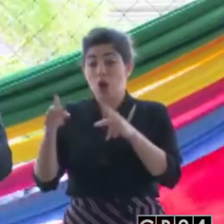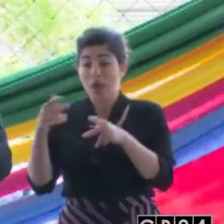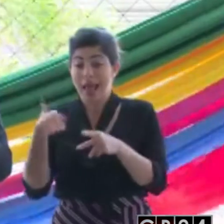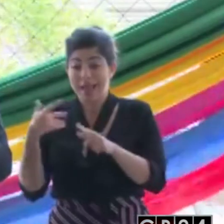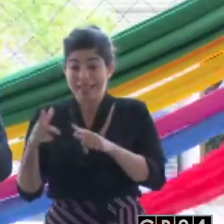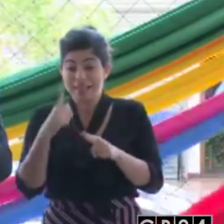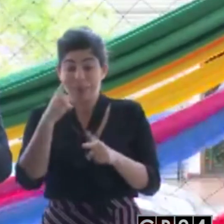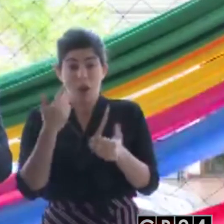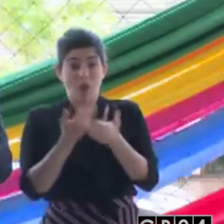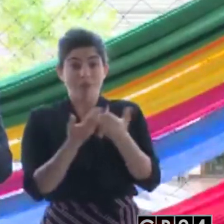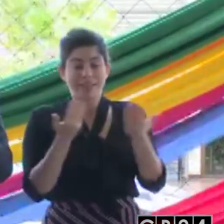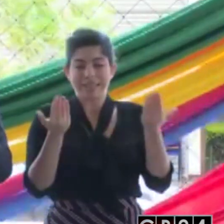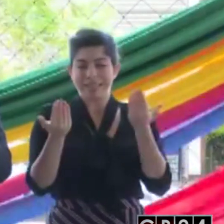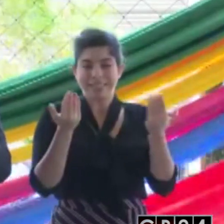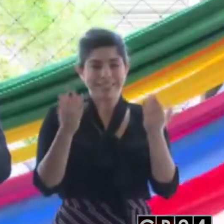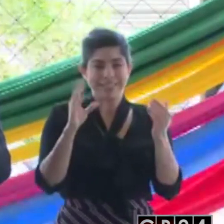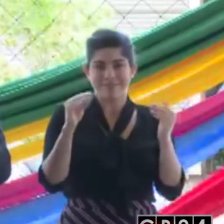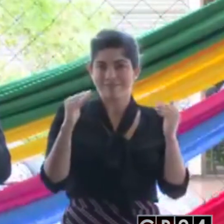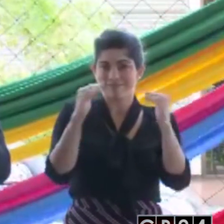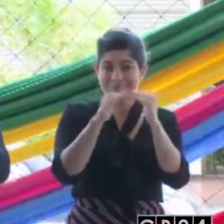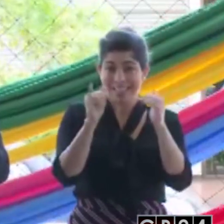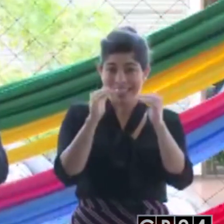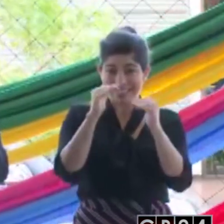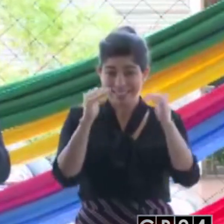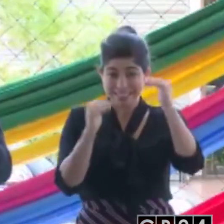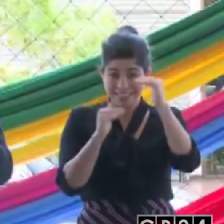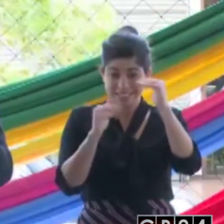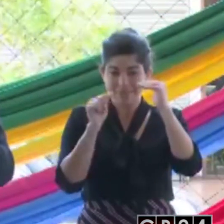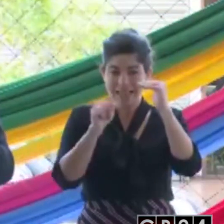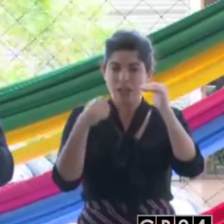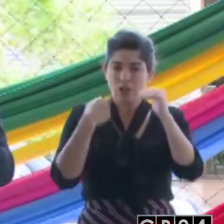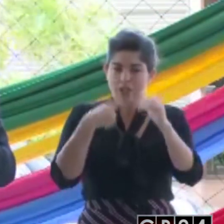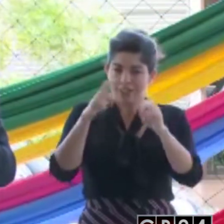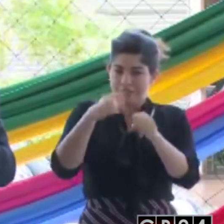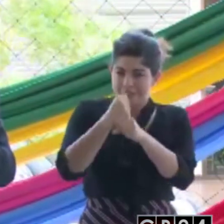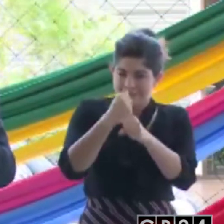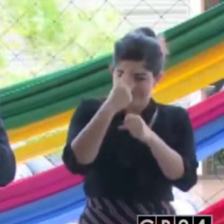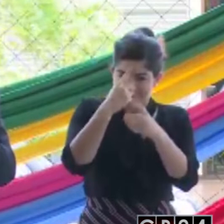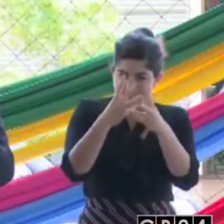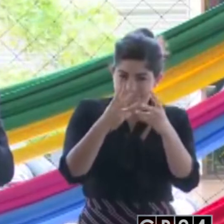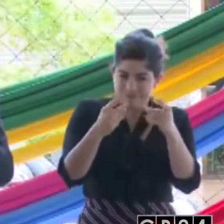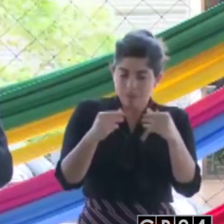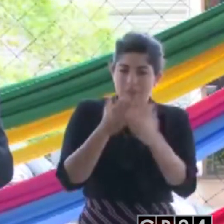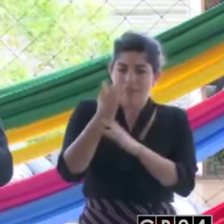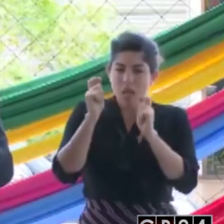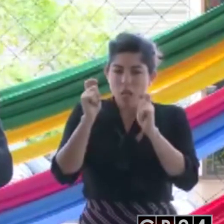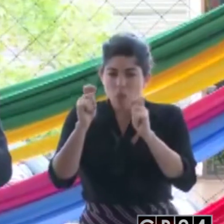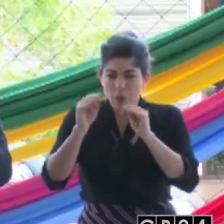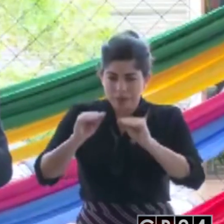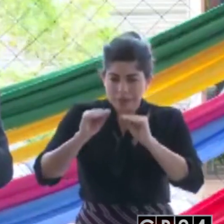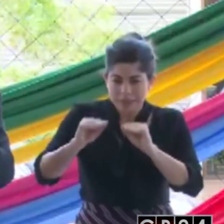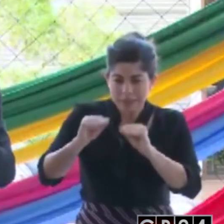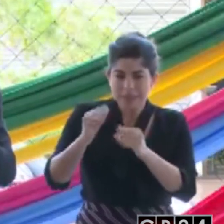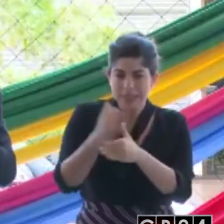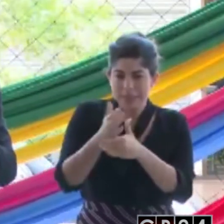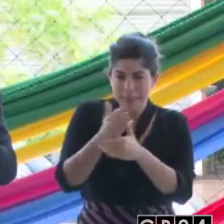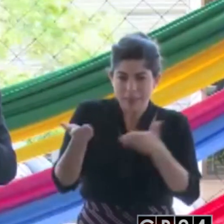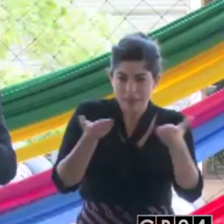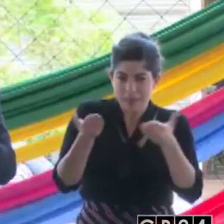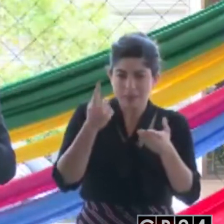tiene para ofrecer al mercado laboral. Esa brecha es aquí donde tenemos que resolverla, con educación, formación,